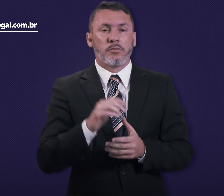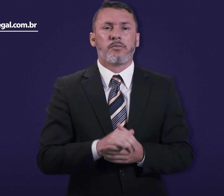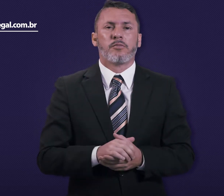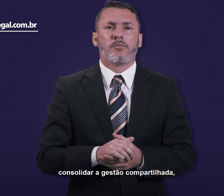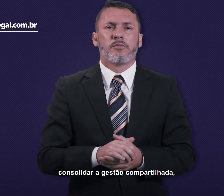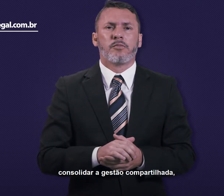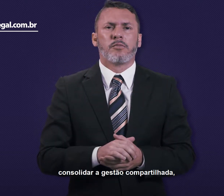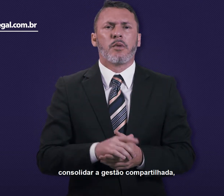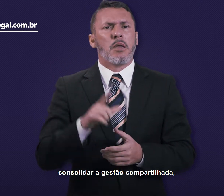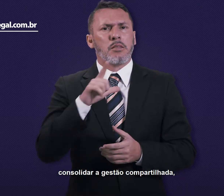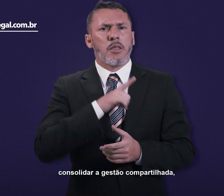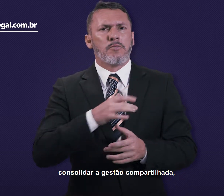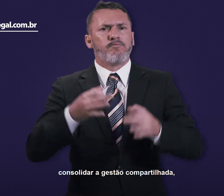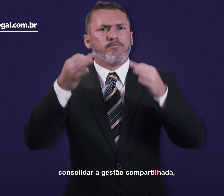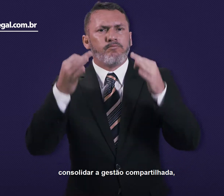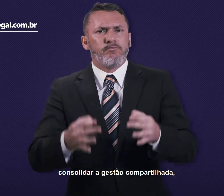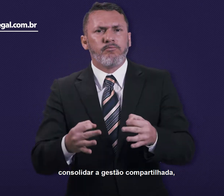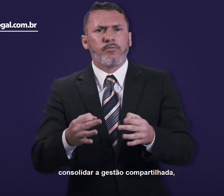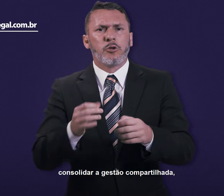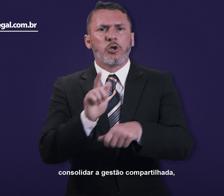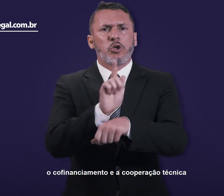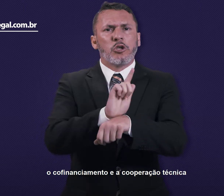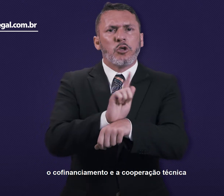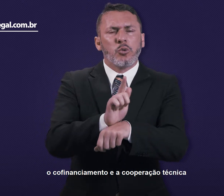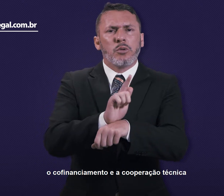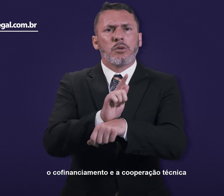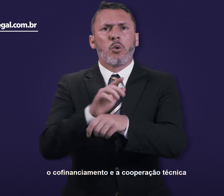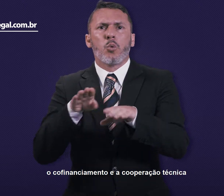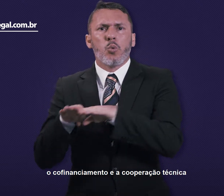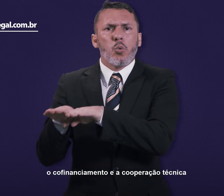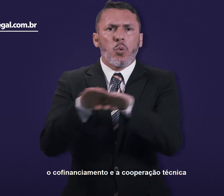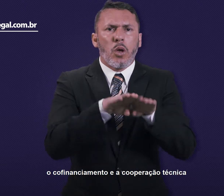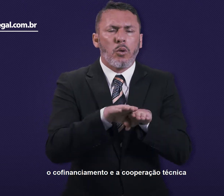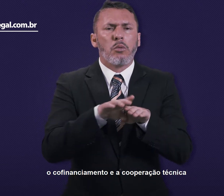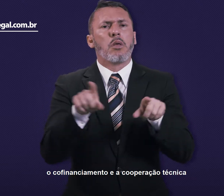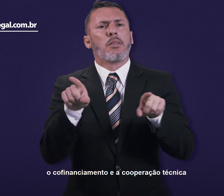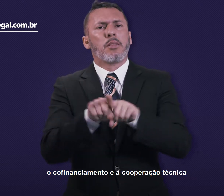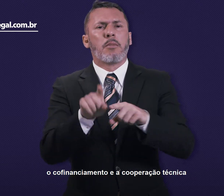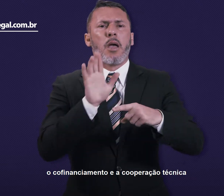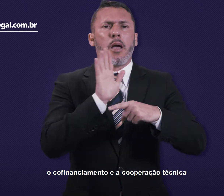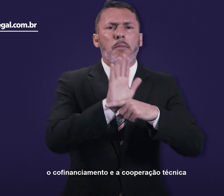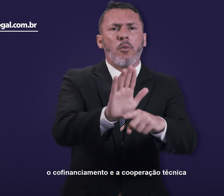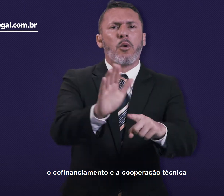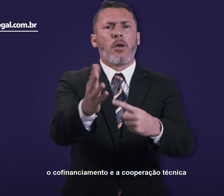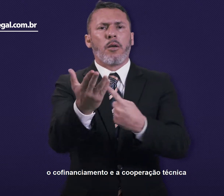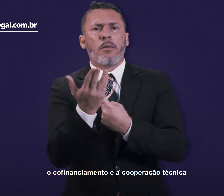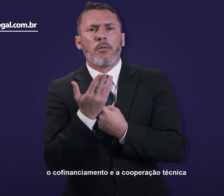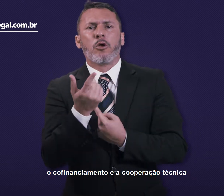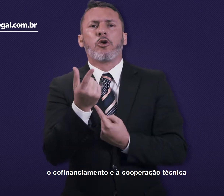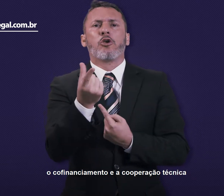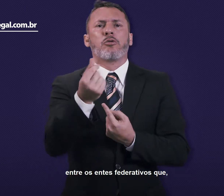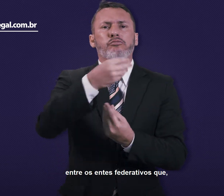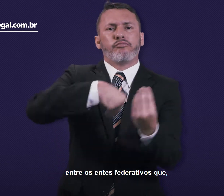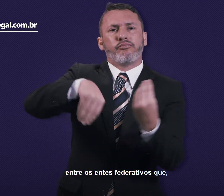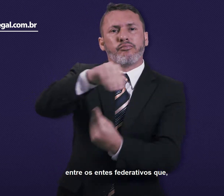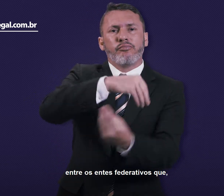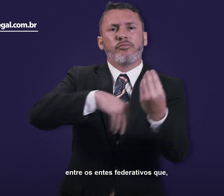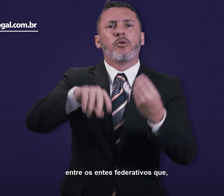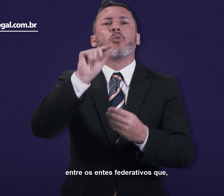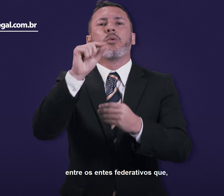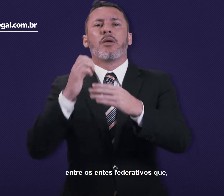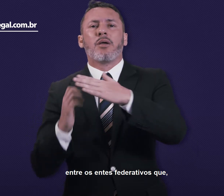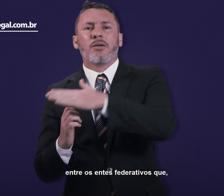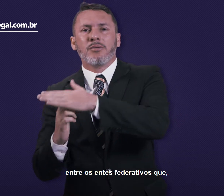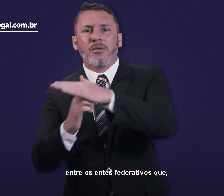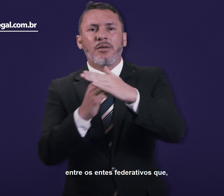Inciso 1. Consolidar a gestão compartilhada, o cofinanciamento e a cooperação técnica entre os